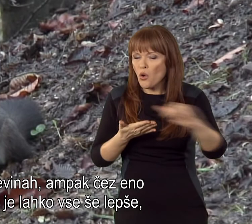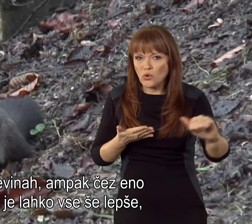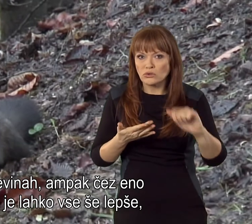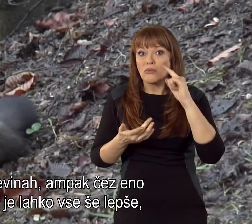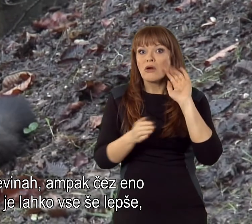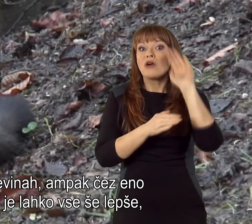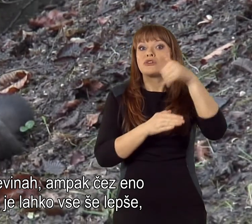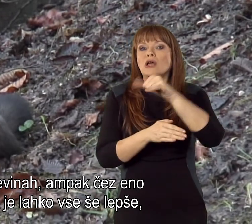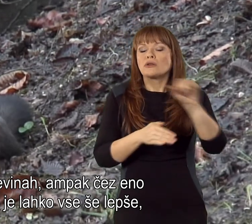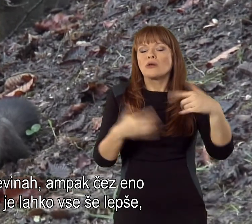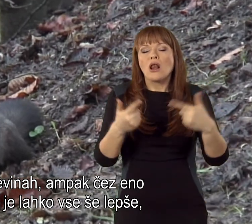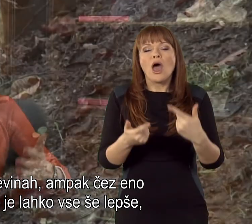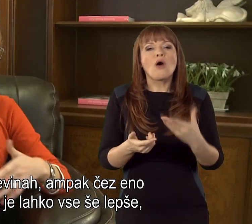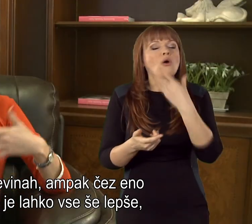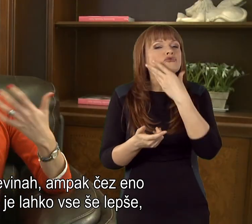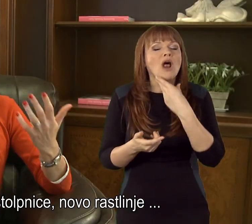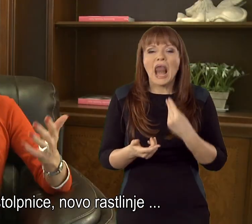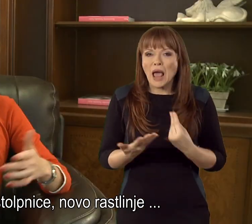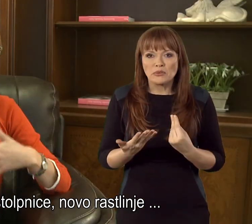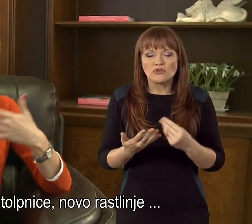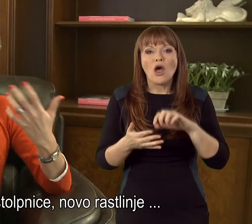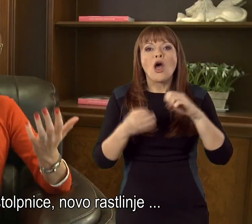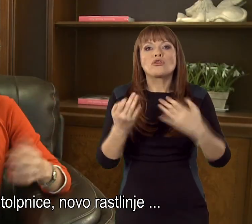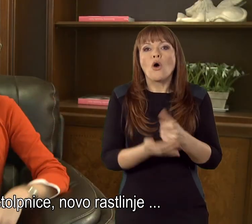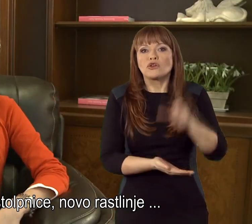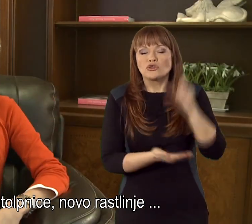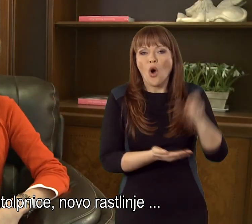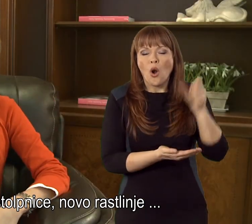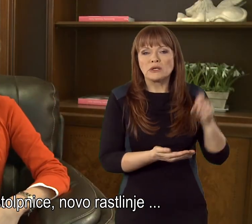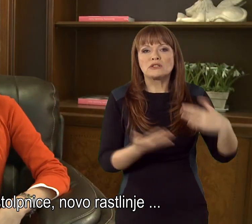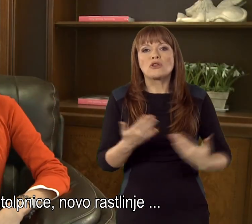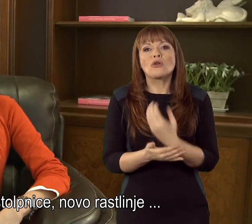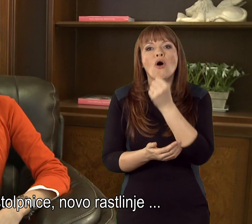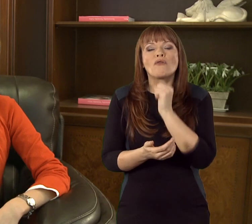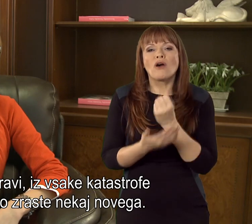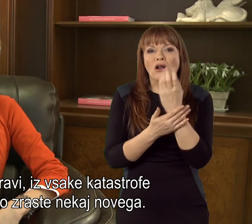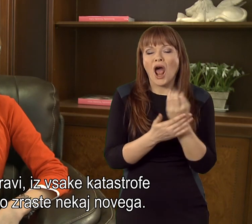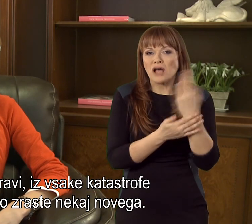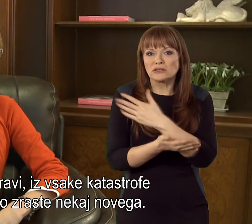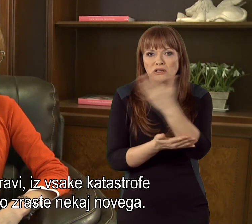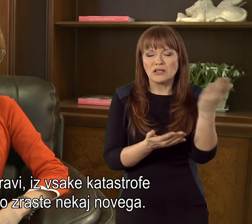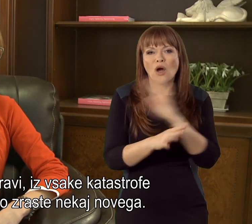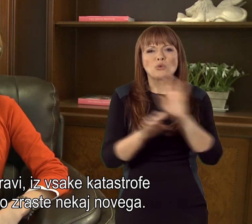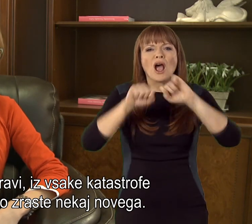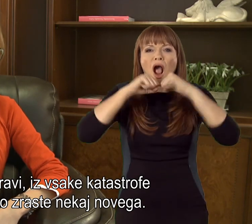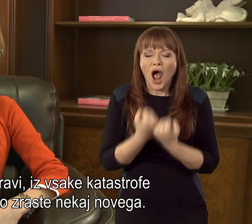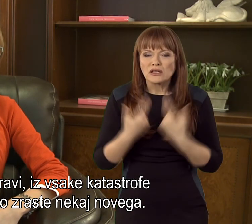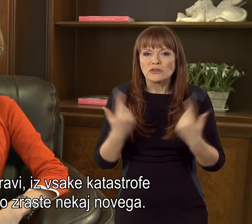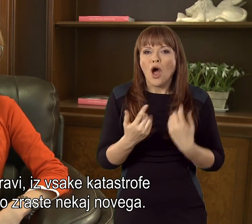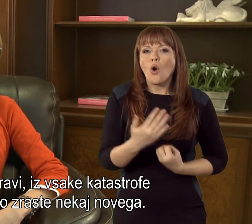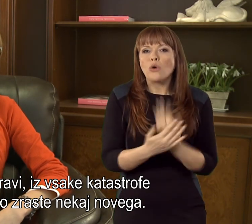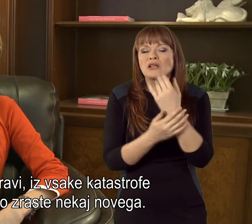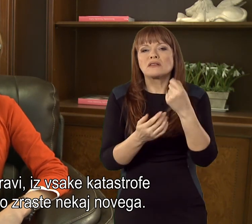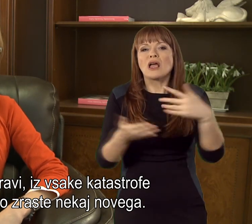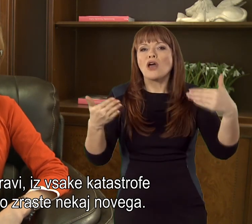leto je vse lahko še lepše, nove stolpnice, novo rastlinje. Ne? In se pravi, iz vsake katastrofe